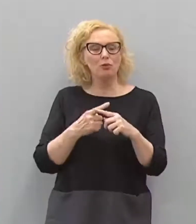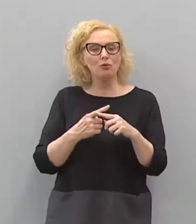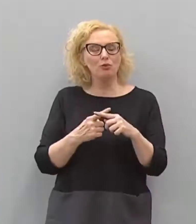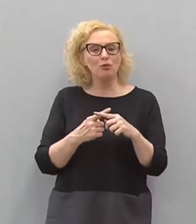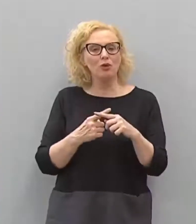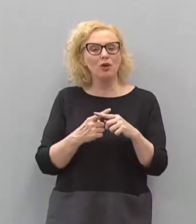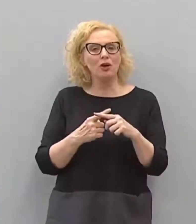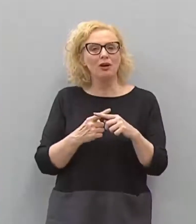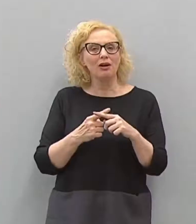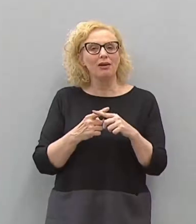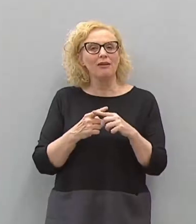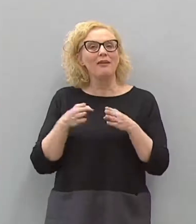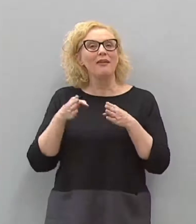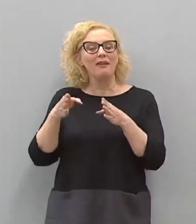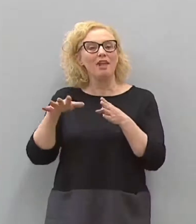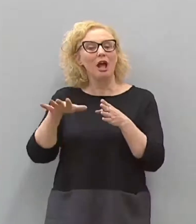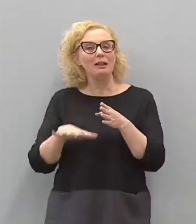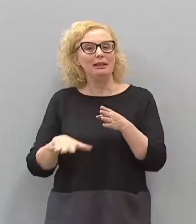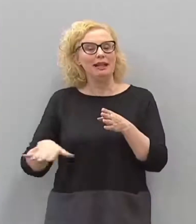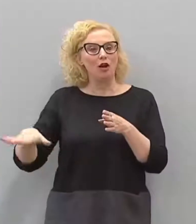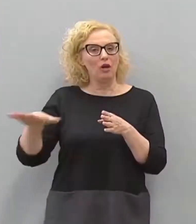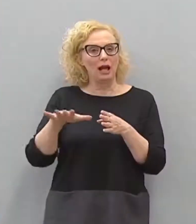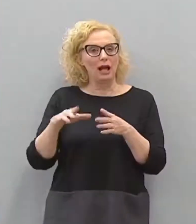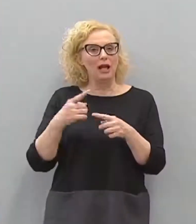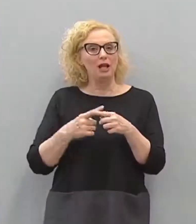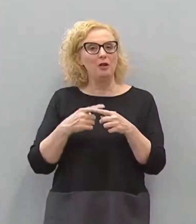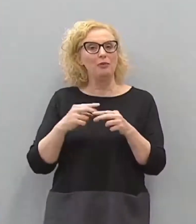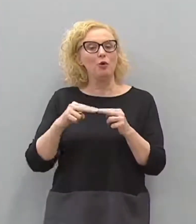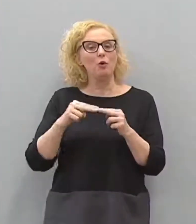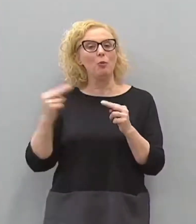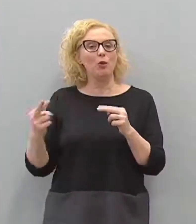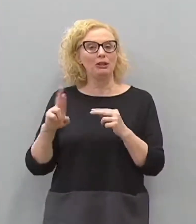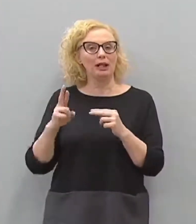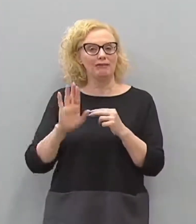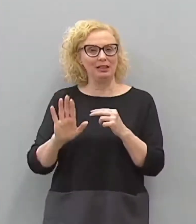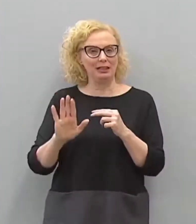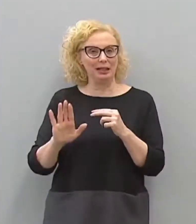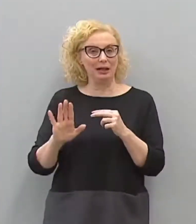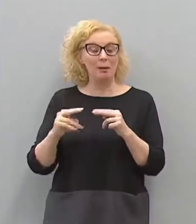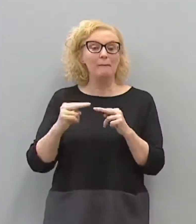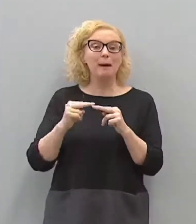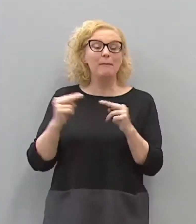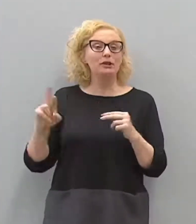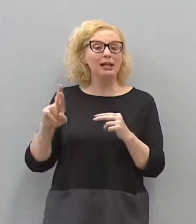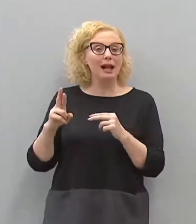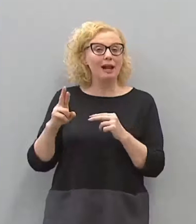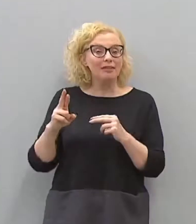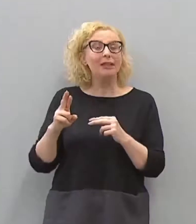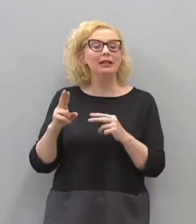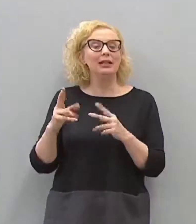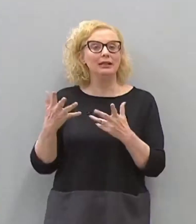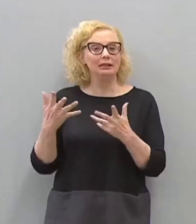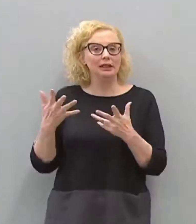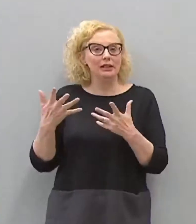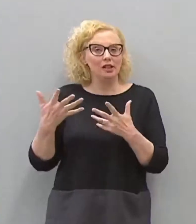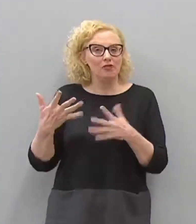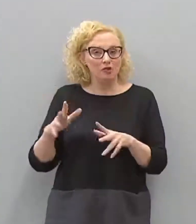viabilità locale e al ponte di ravina ponte di lavina che peraltro è tra gli interventi oggetto